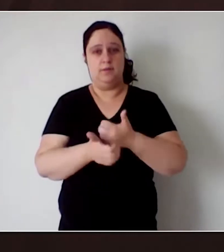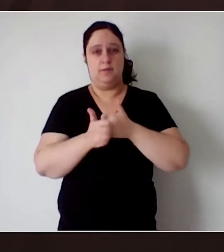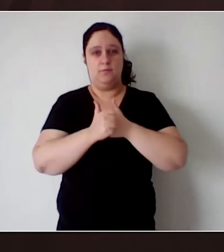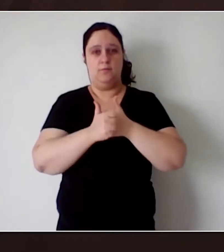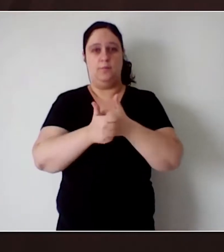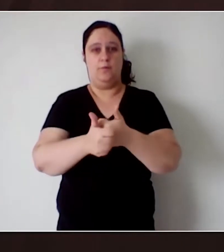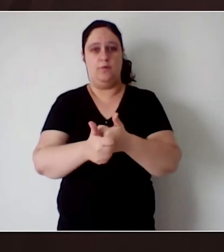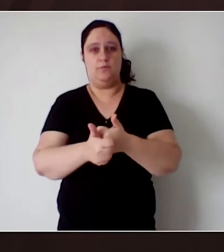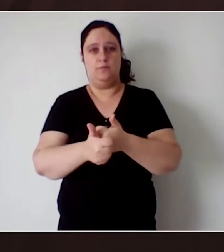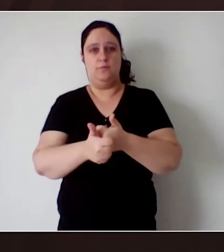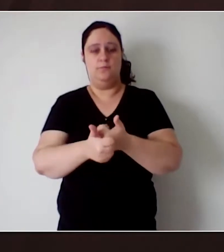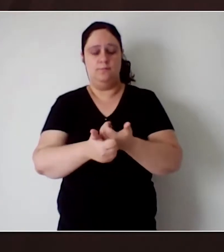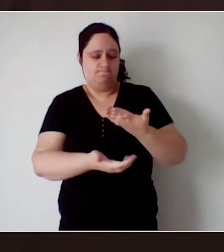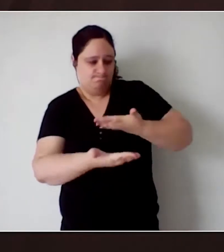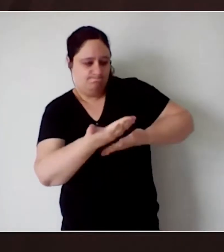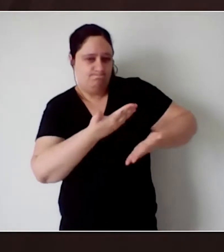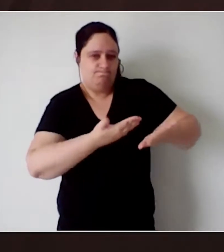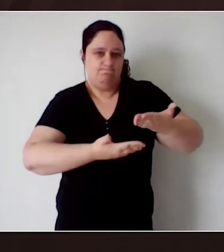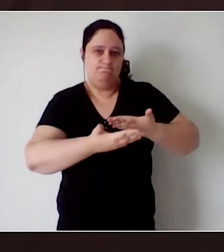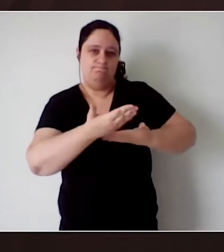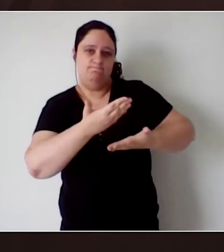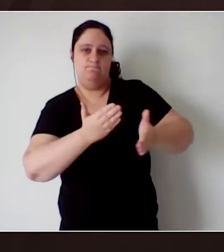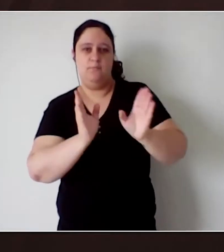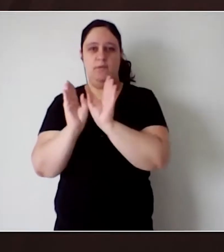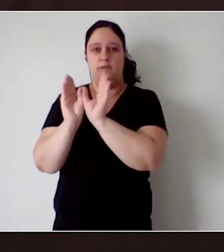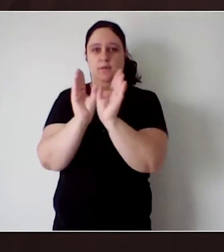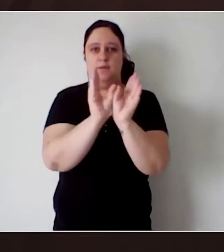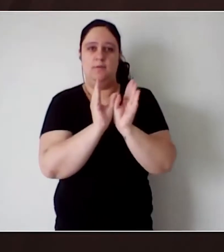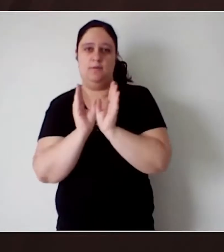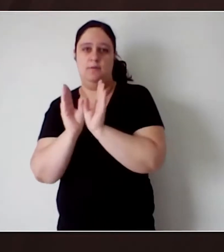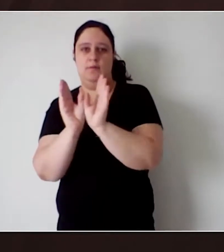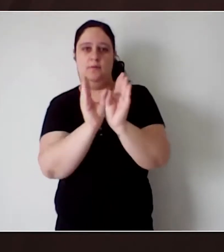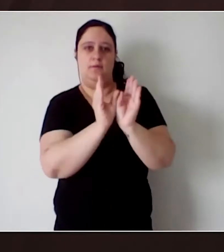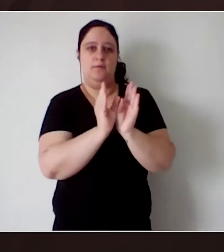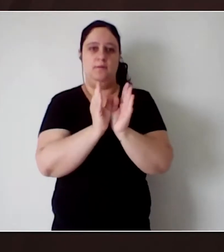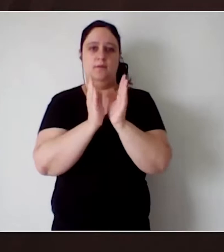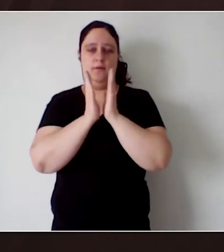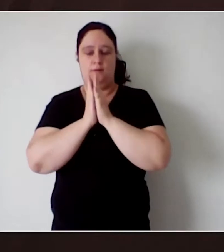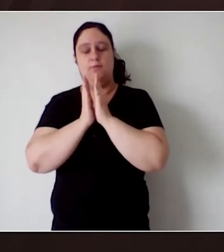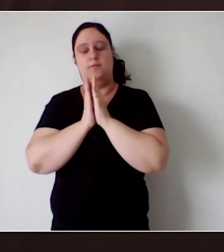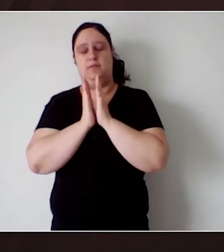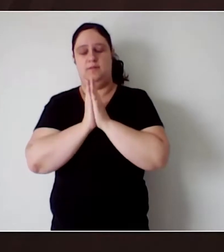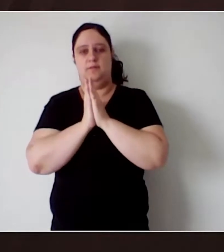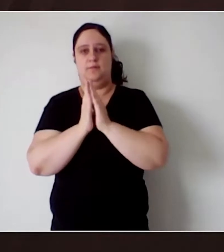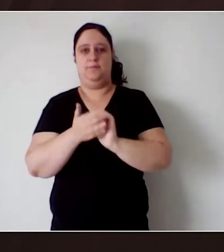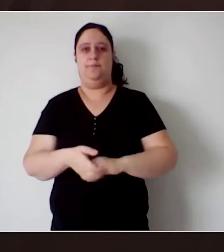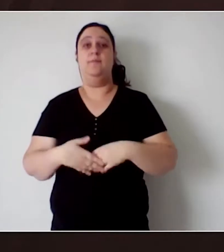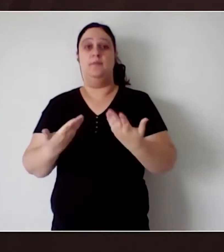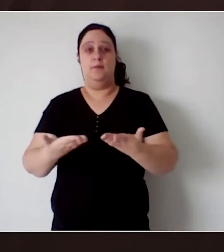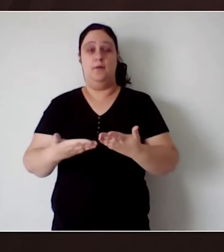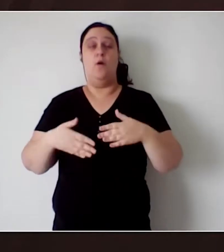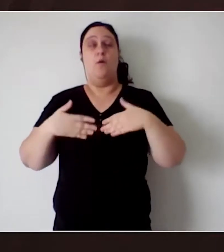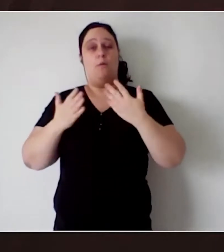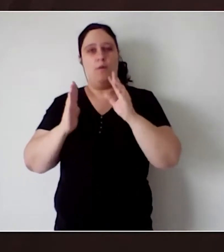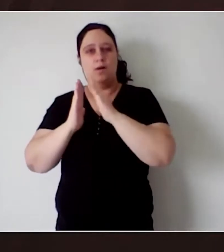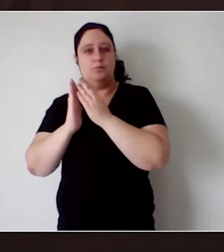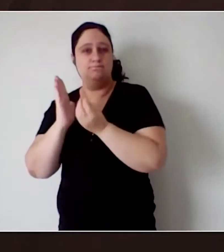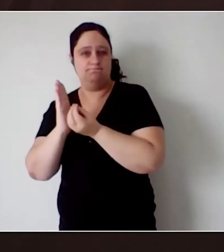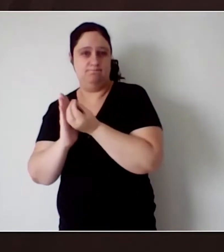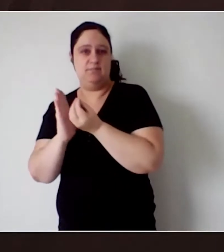partir do pão e nas orações. Então, quando as coisas na igreja funcionam como